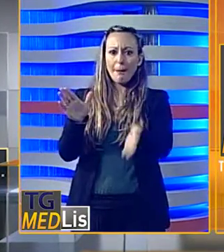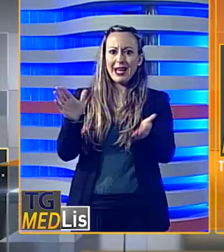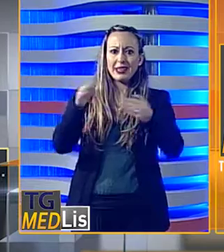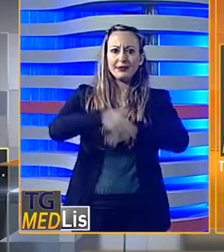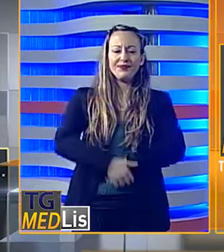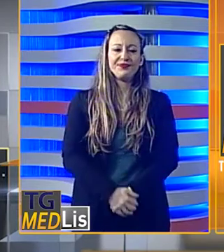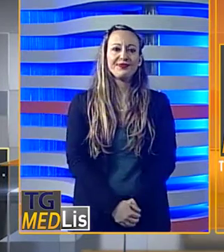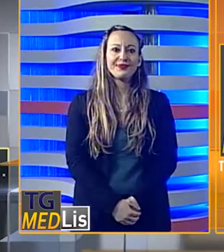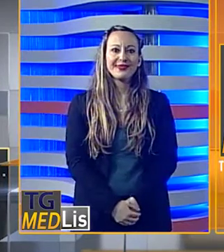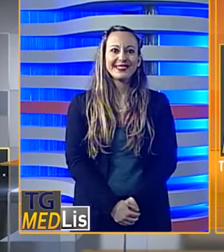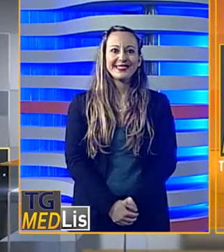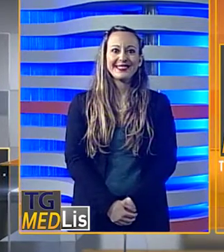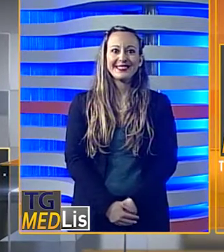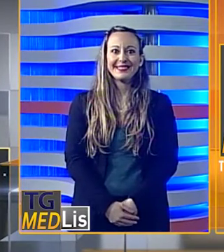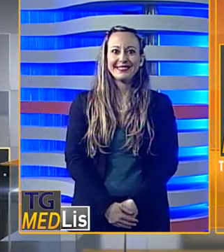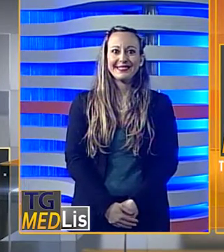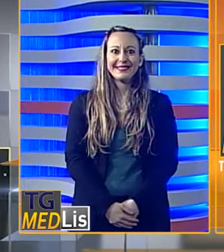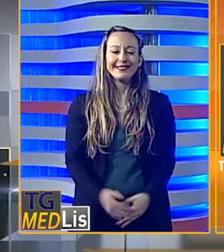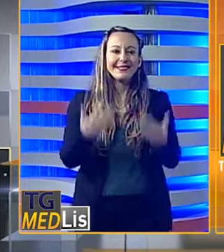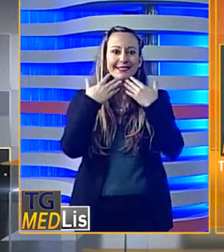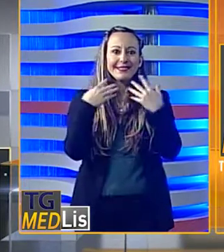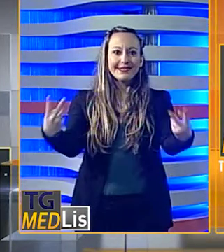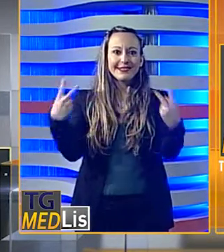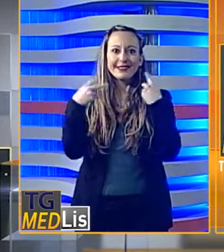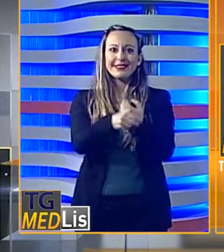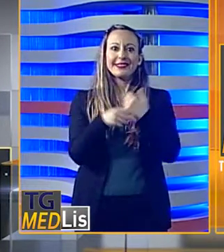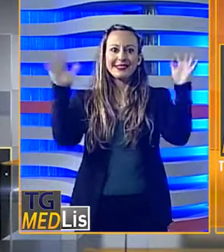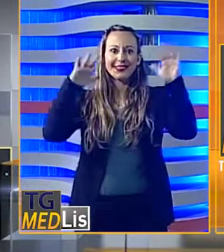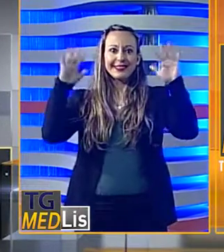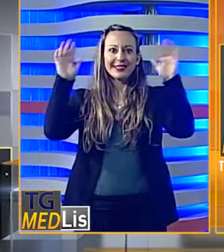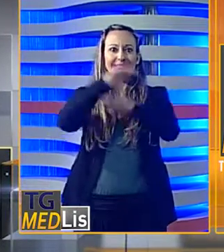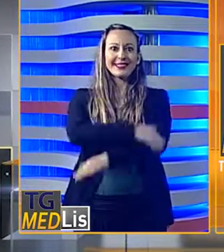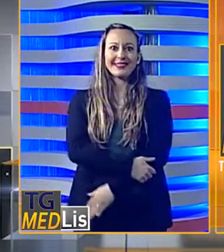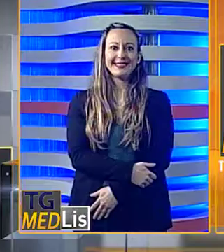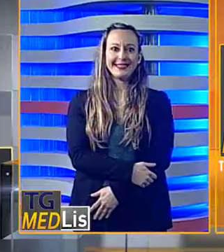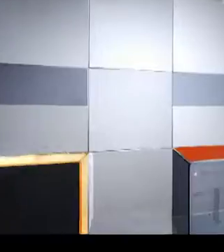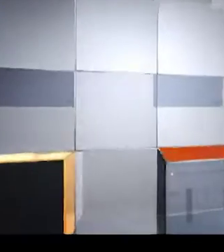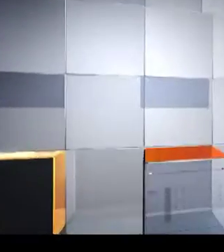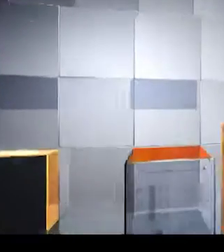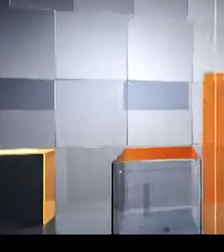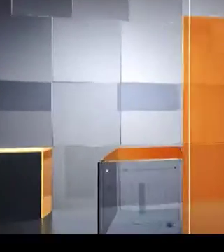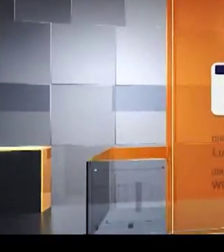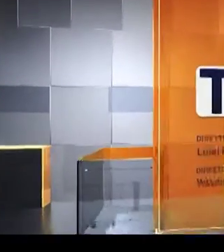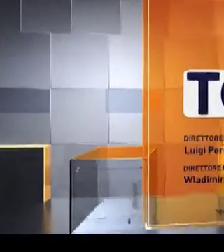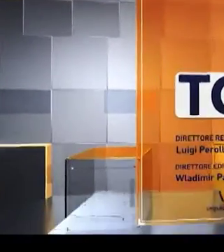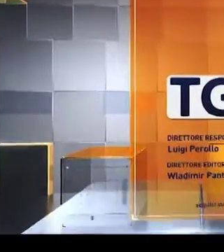Per il momento è tutto, vi lasciamo al resto dei programmi di TRM. Arrivederci.